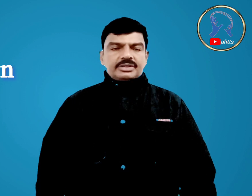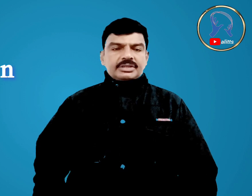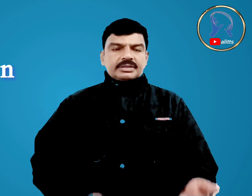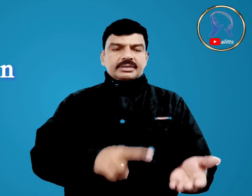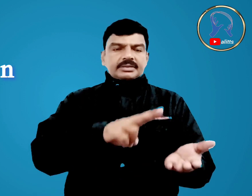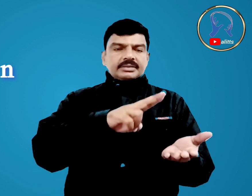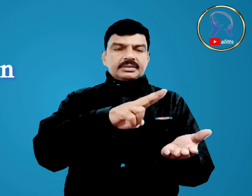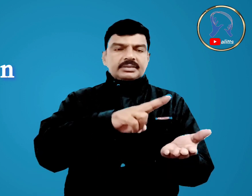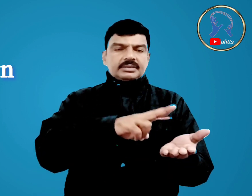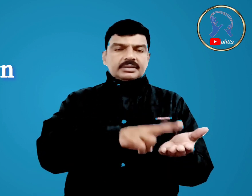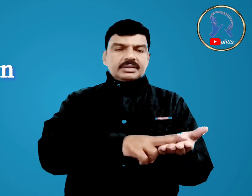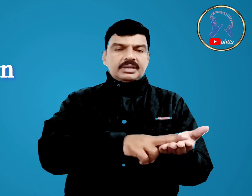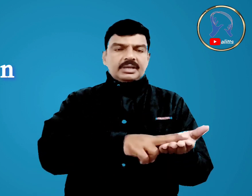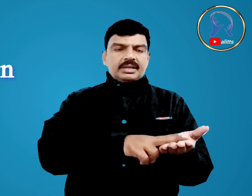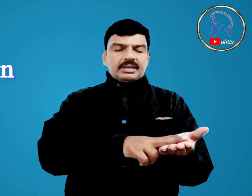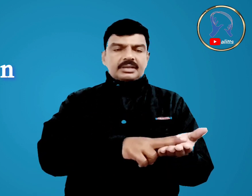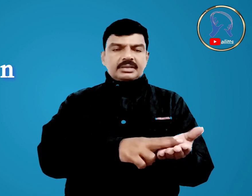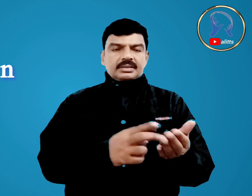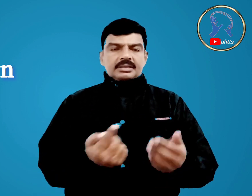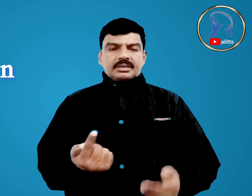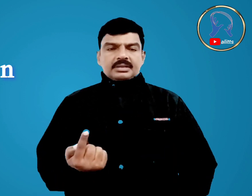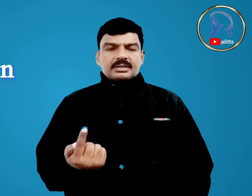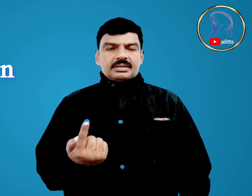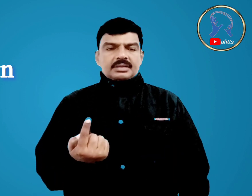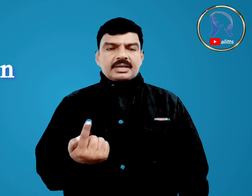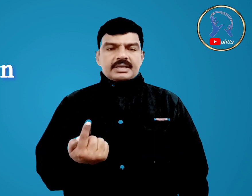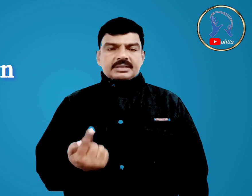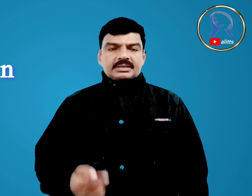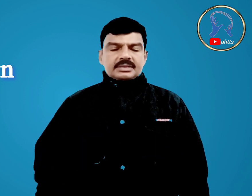नाइट्रोजन एन गैस।